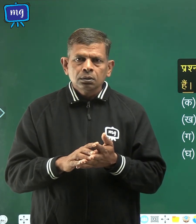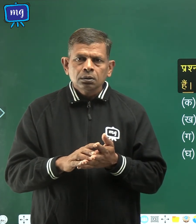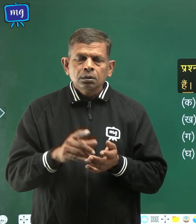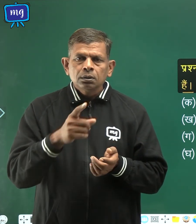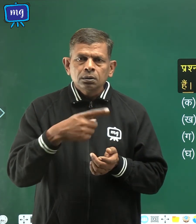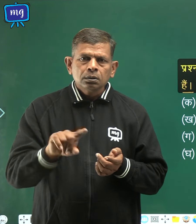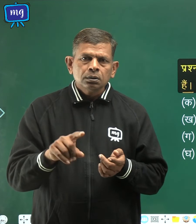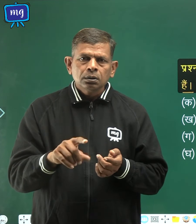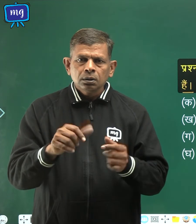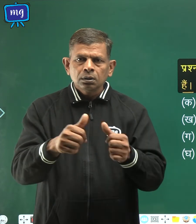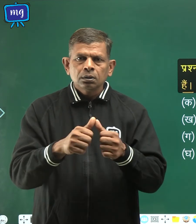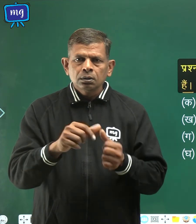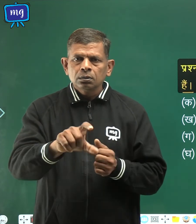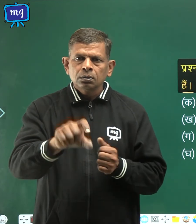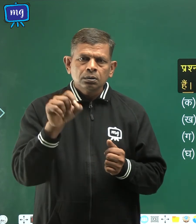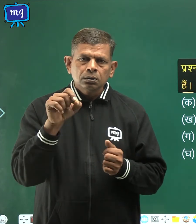सही विकल्प चुनिए